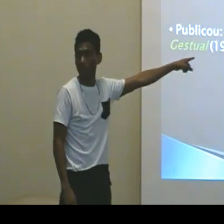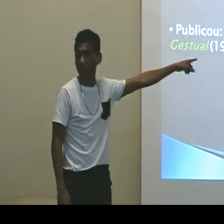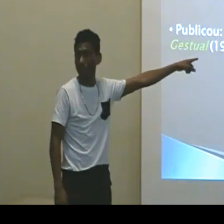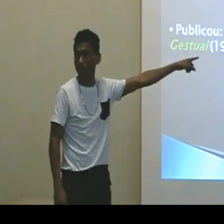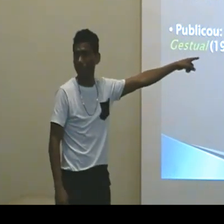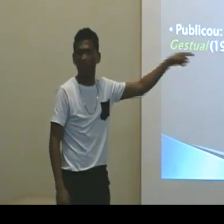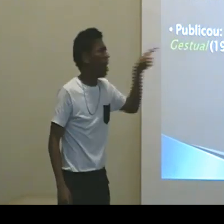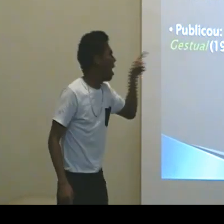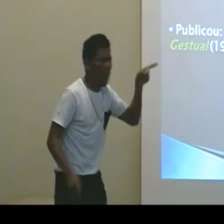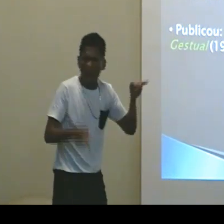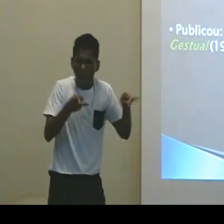na Gallaudet